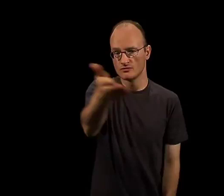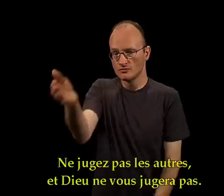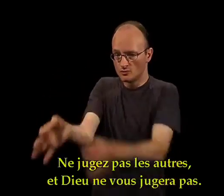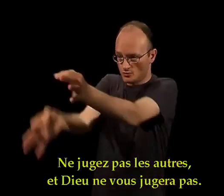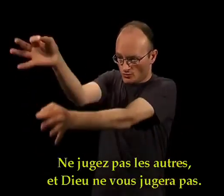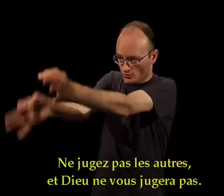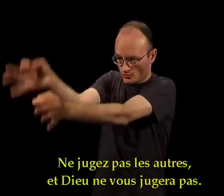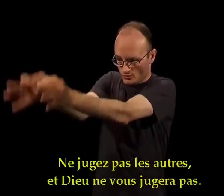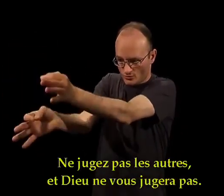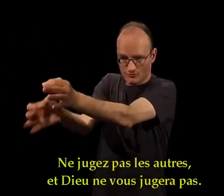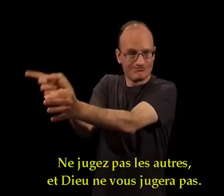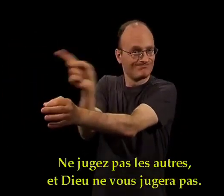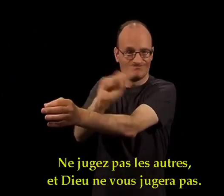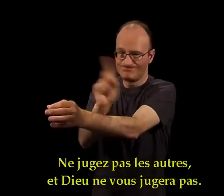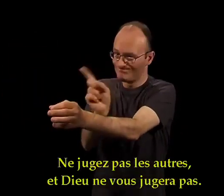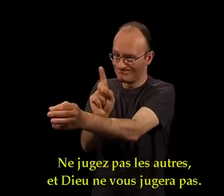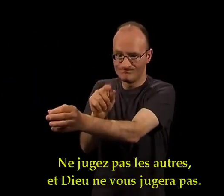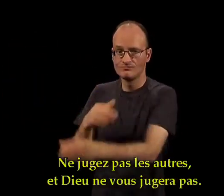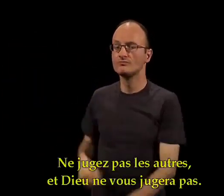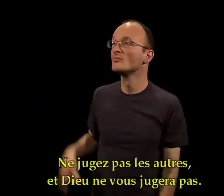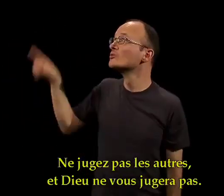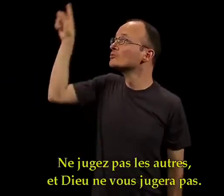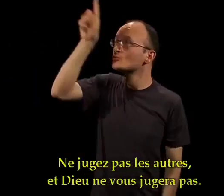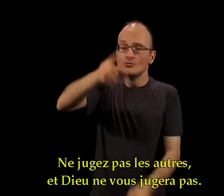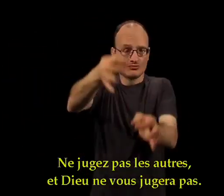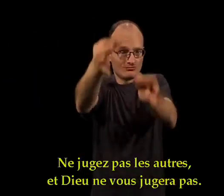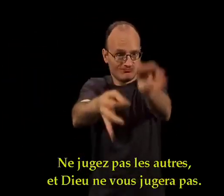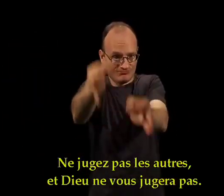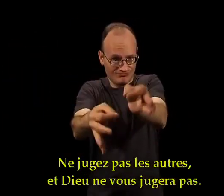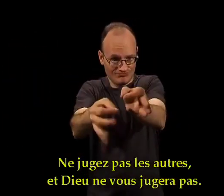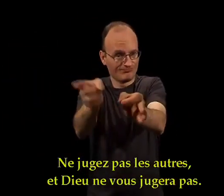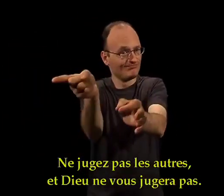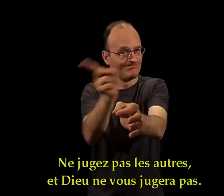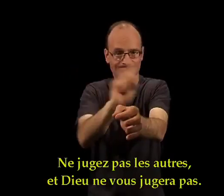Ne jugez pas les autres et Dieu ne vous jugera pas.